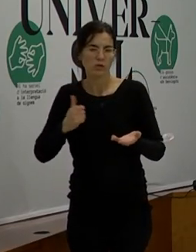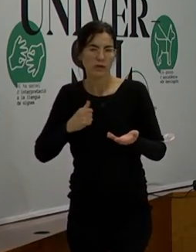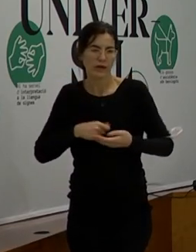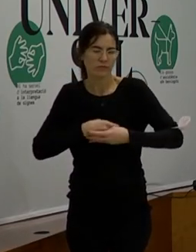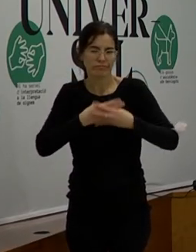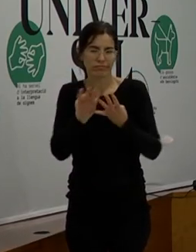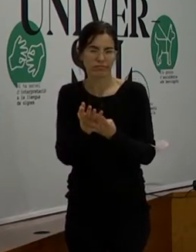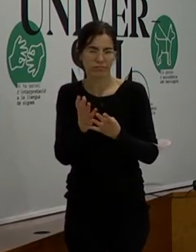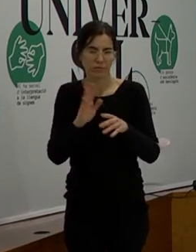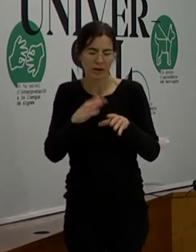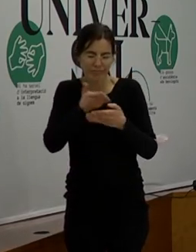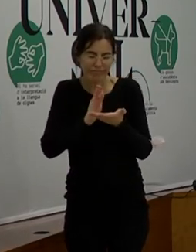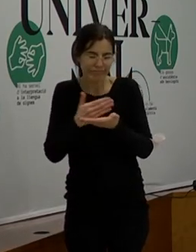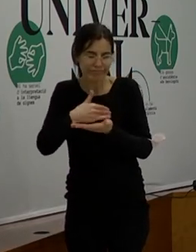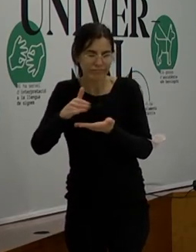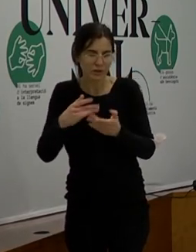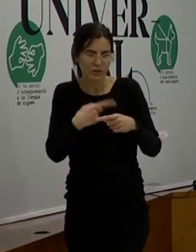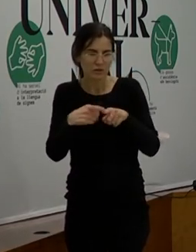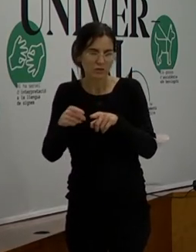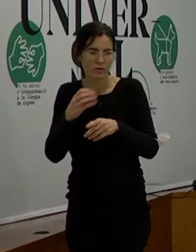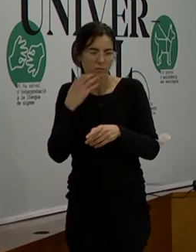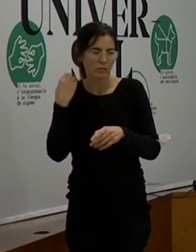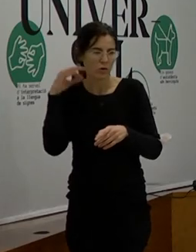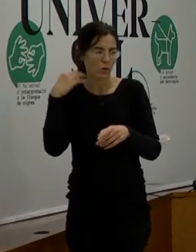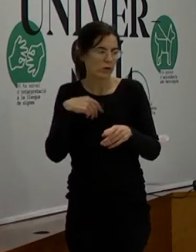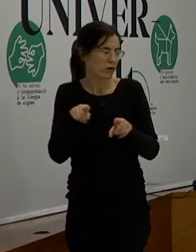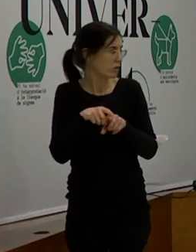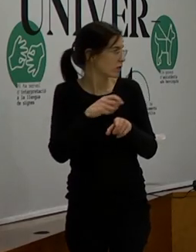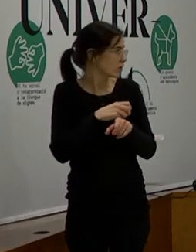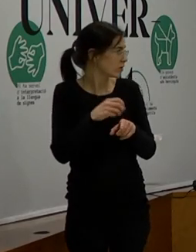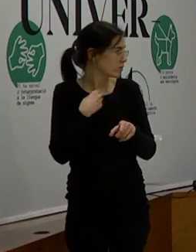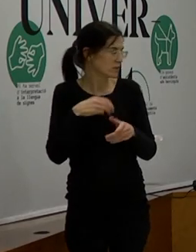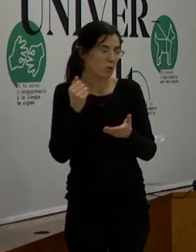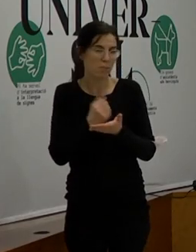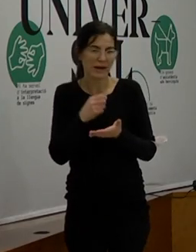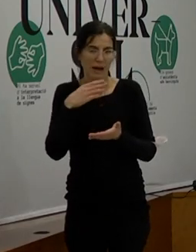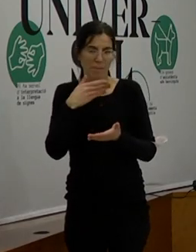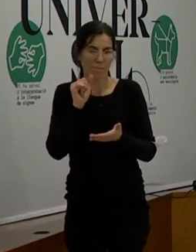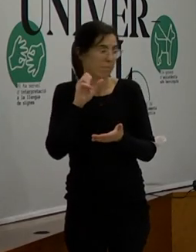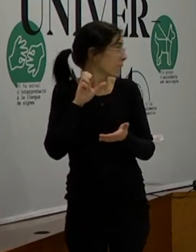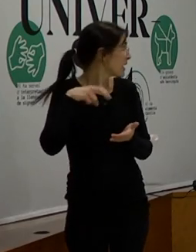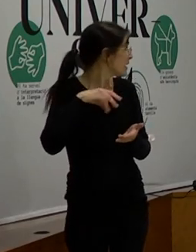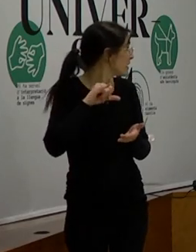despieces que no siguin els típics de la Casa Benito que tots coneixem, vale?